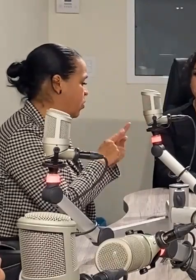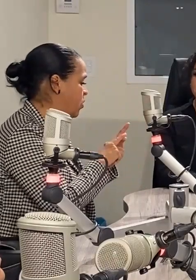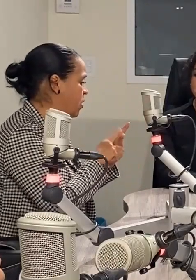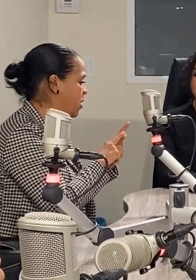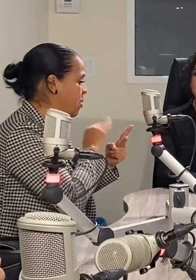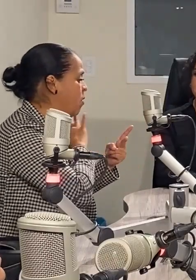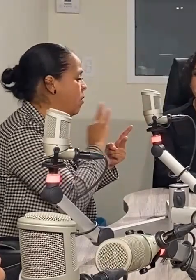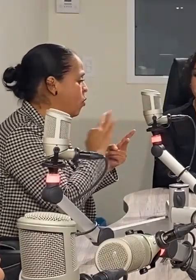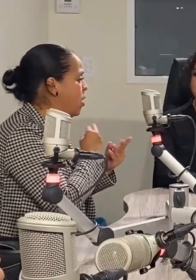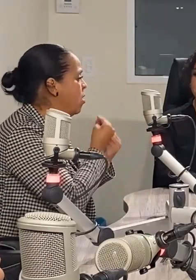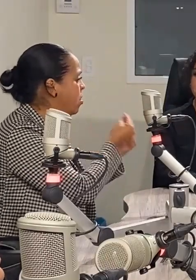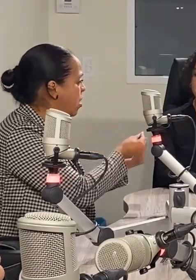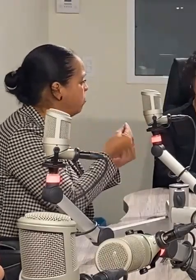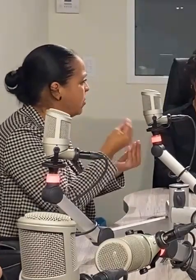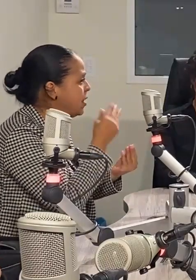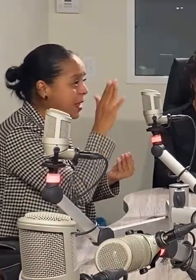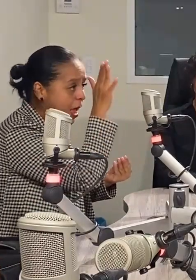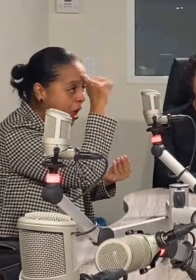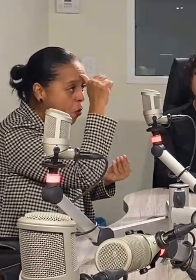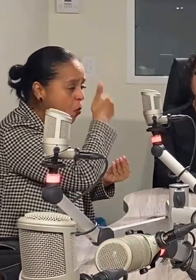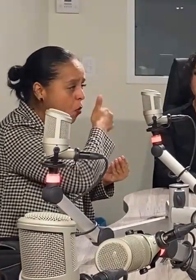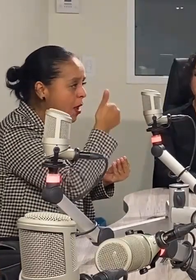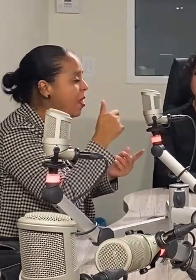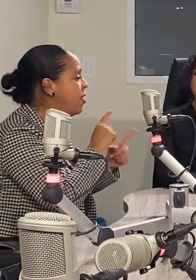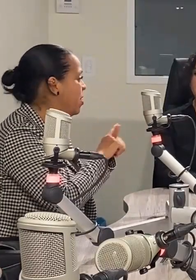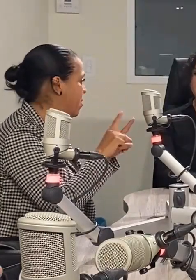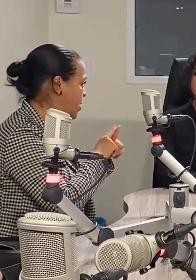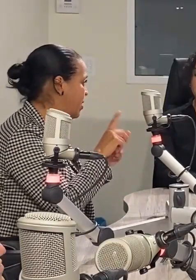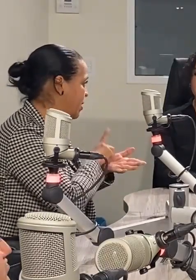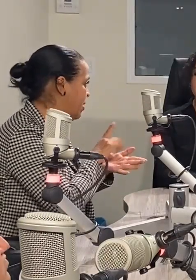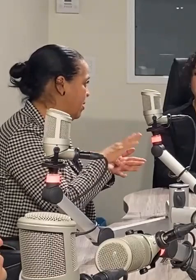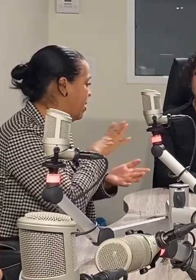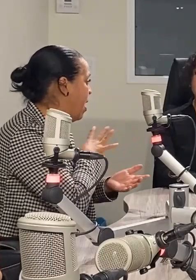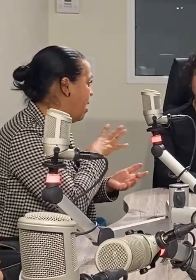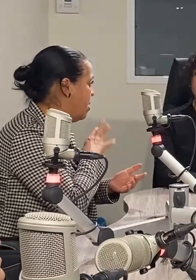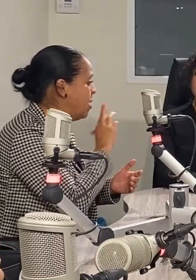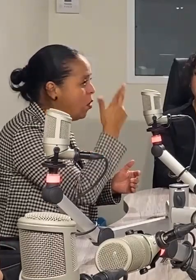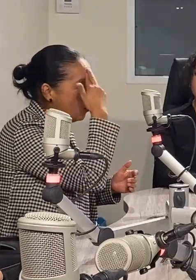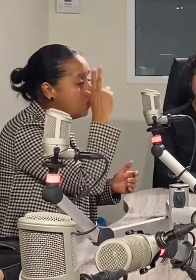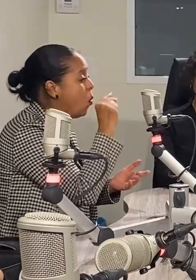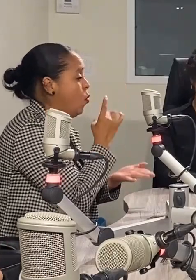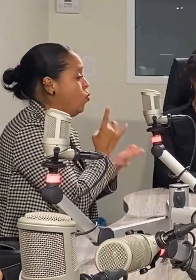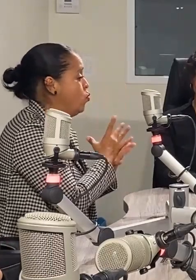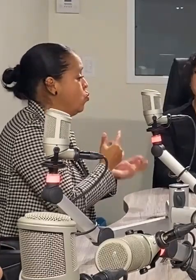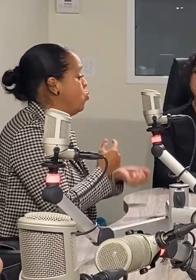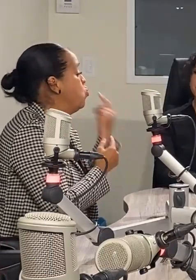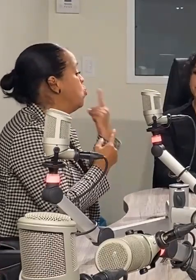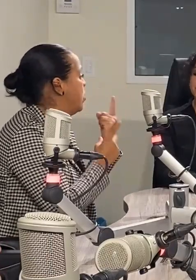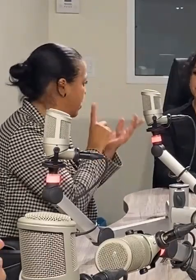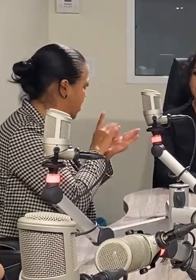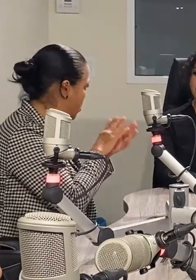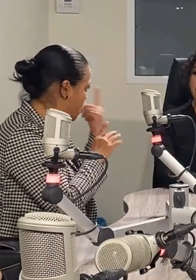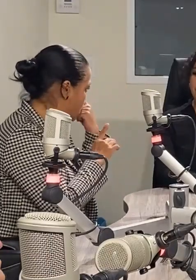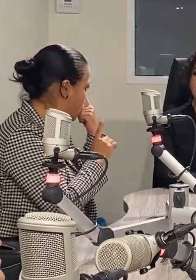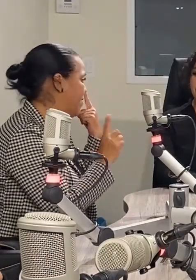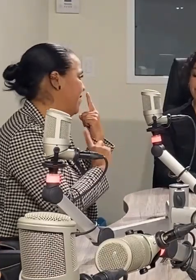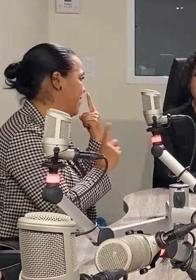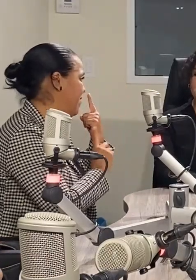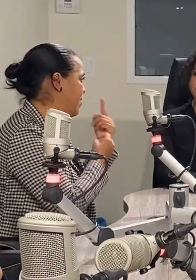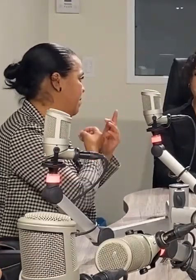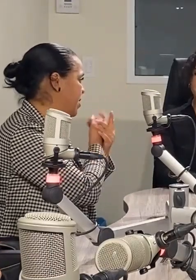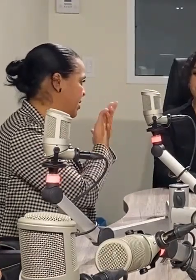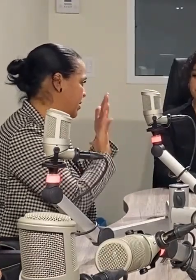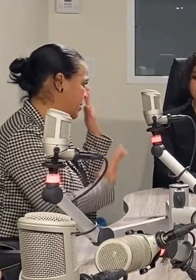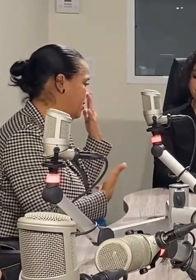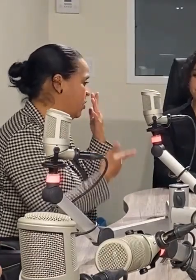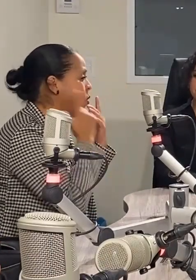también les puedan dar las clases de acuerdo a las diferentes discapacidades que hay. Recordemos que no solamente es una, ¿verdad?